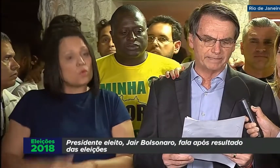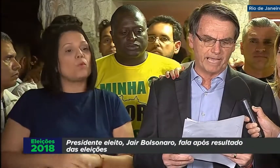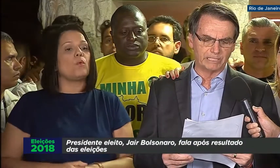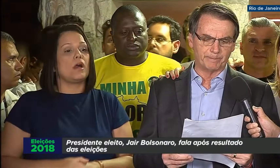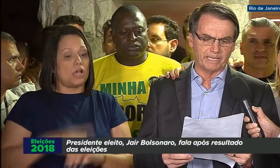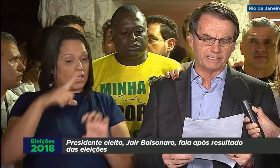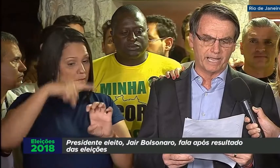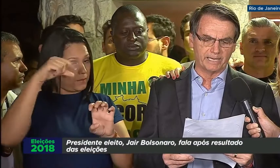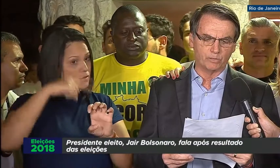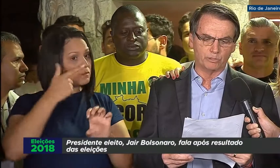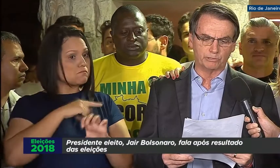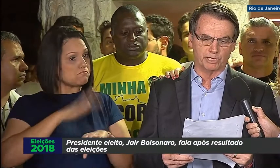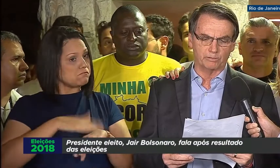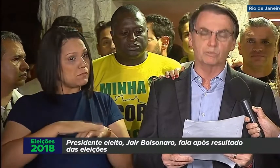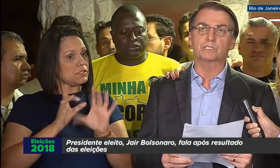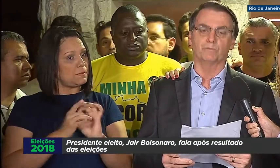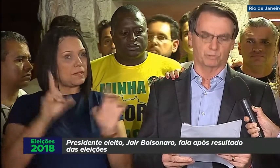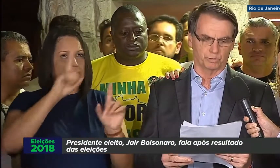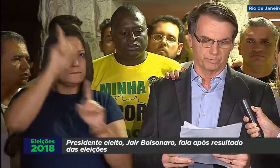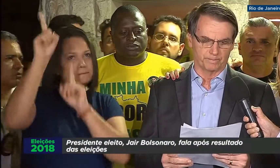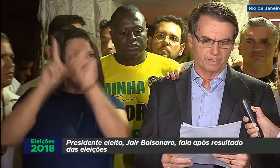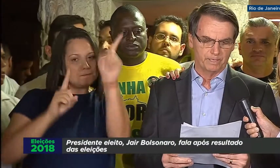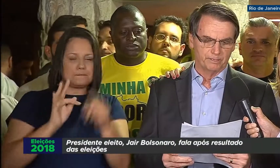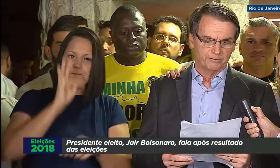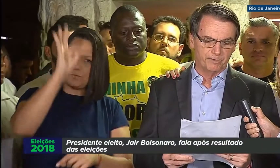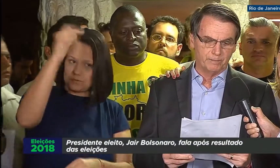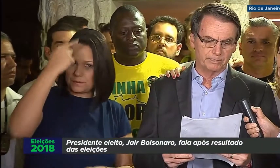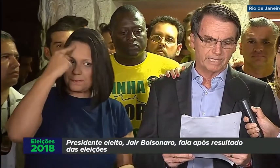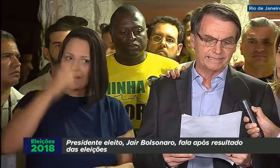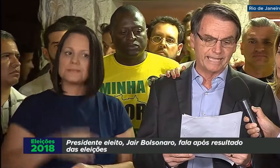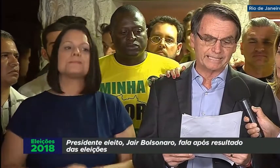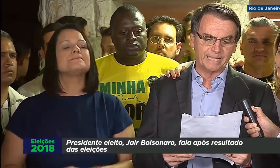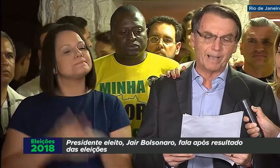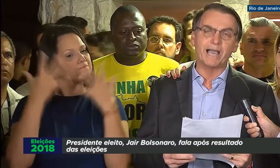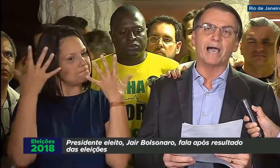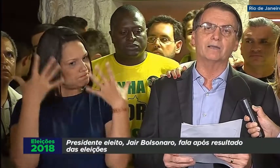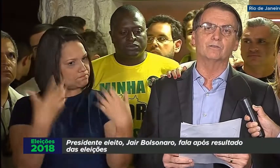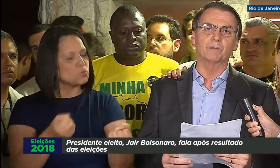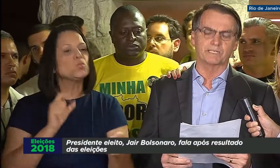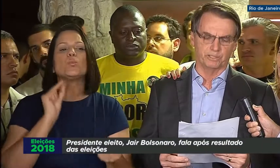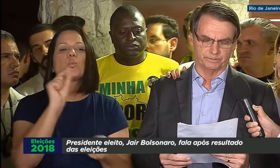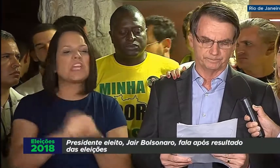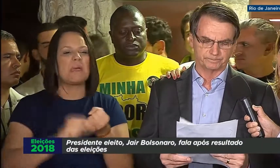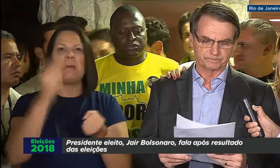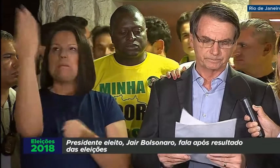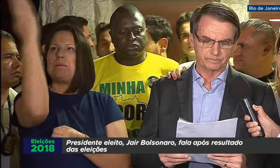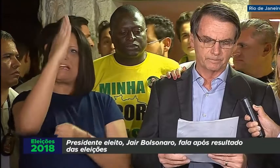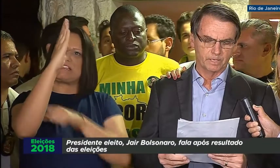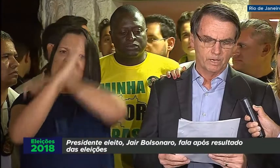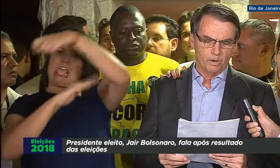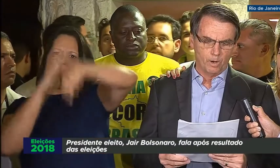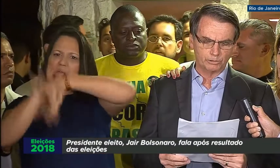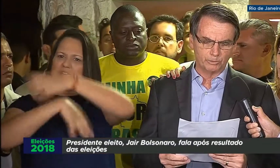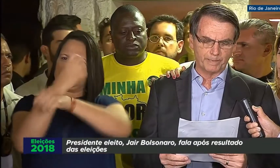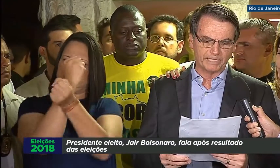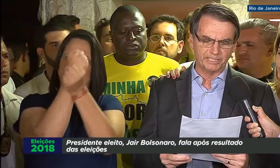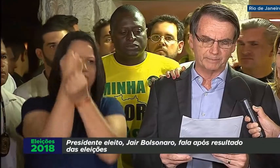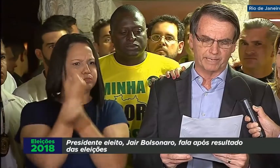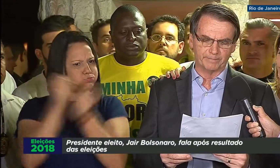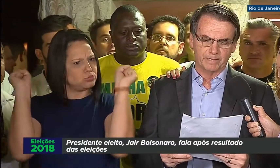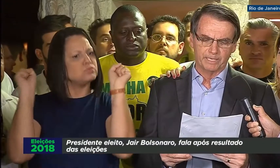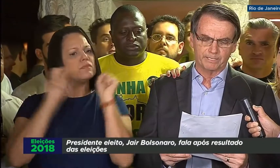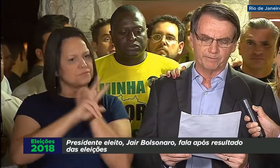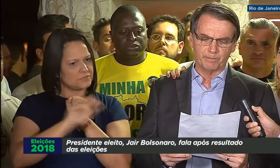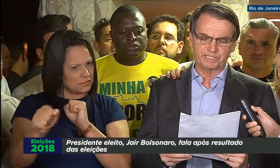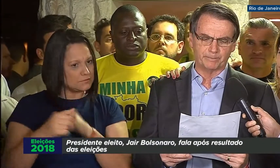mais liberdade para criar e construir o seu futuro. Vamos desamarrar o Brasil. Outro